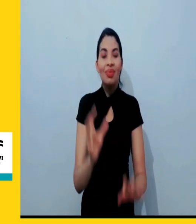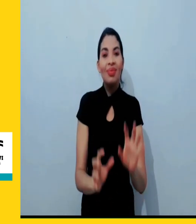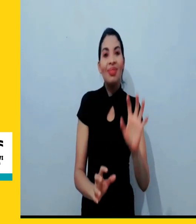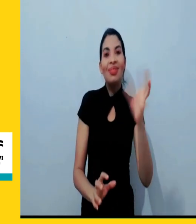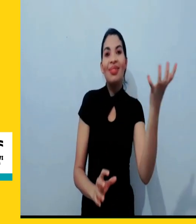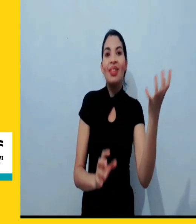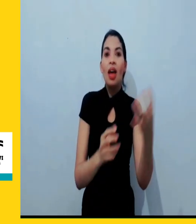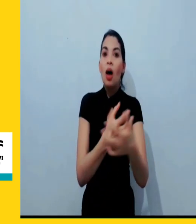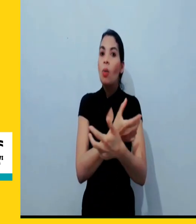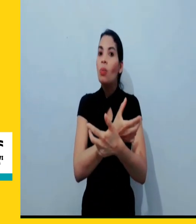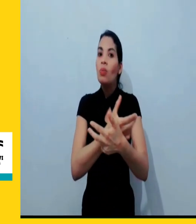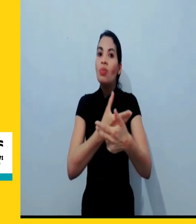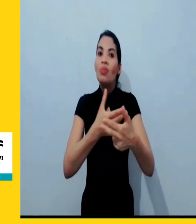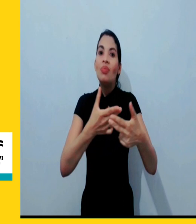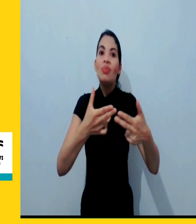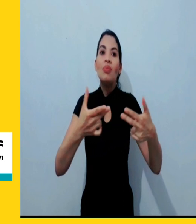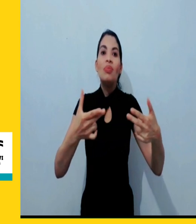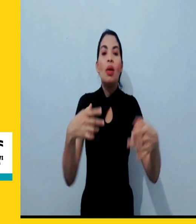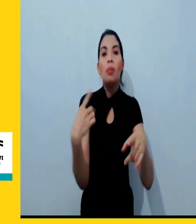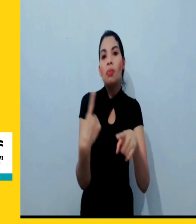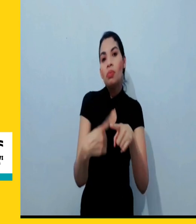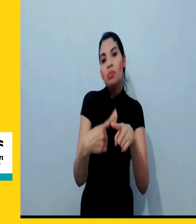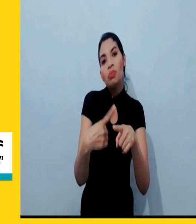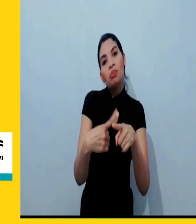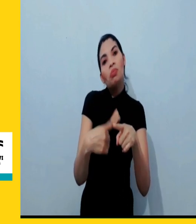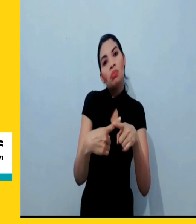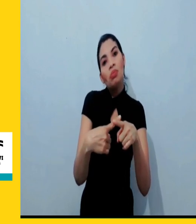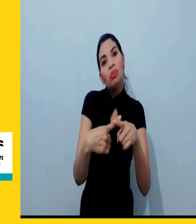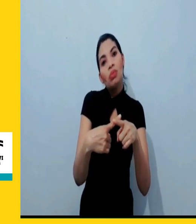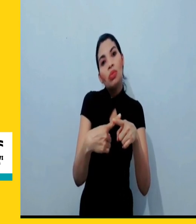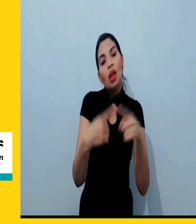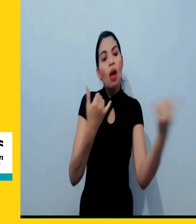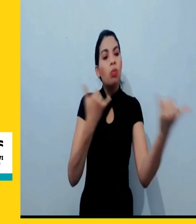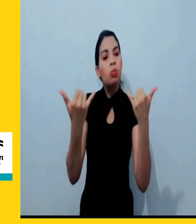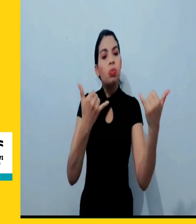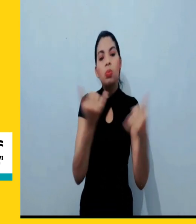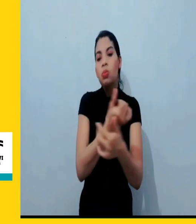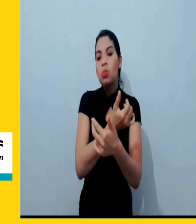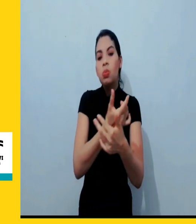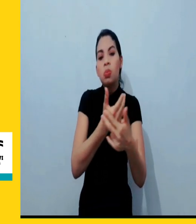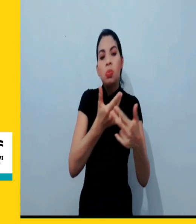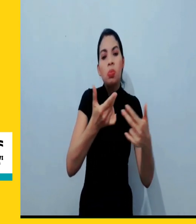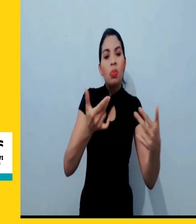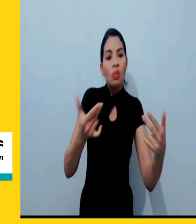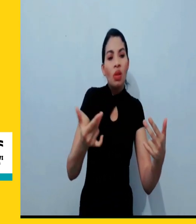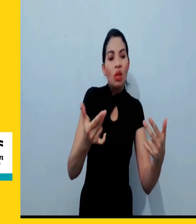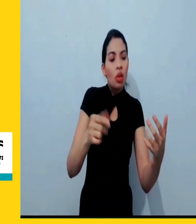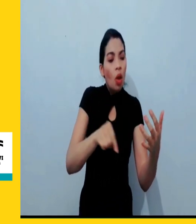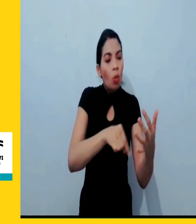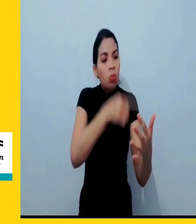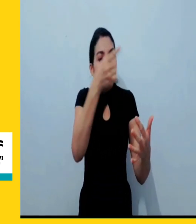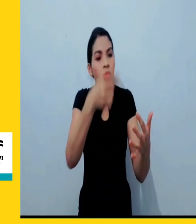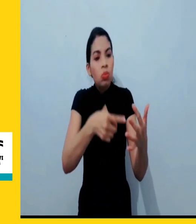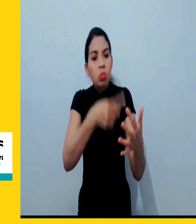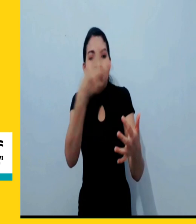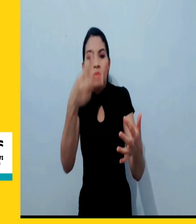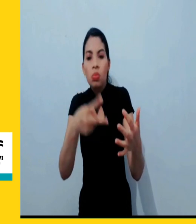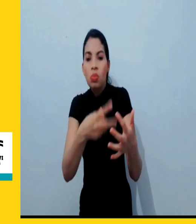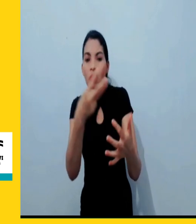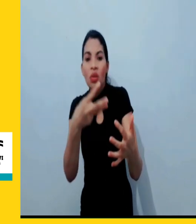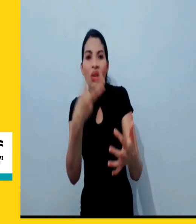fenomenológica, uma vez que se coletam os dados sem a preocupação com resultados